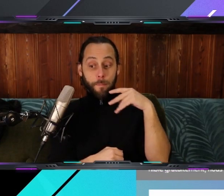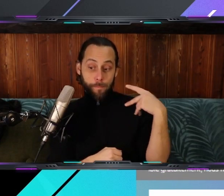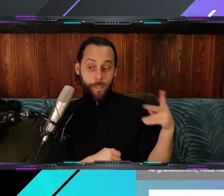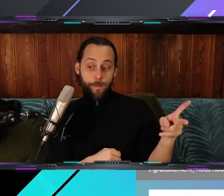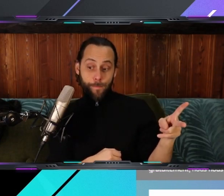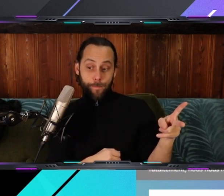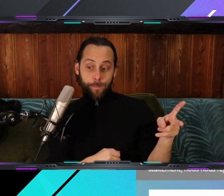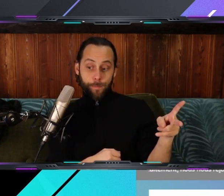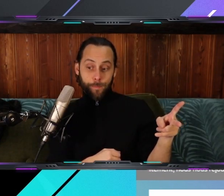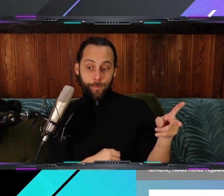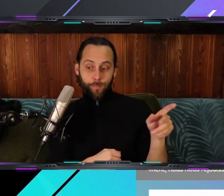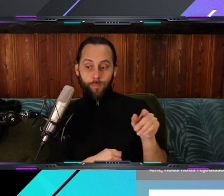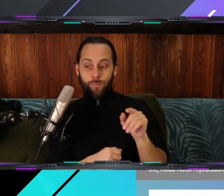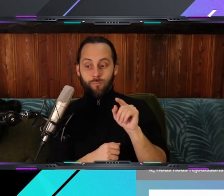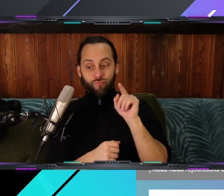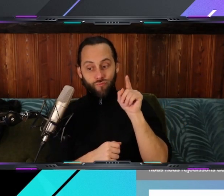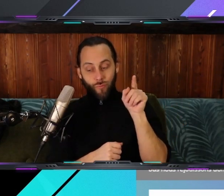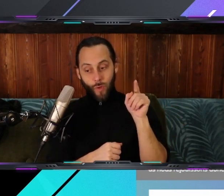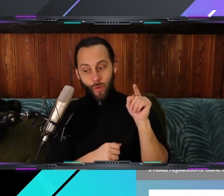Papa Pi.